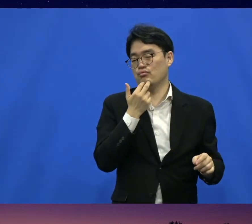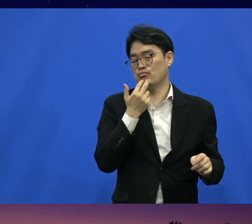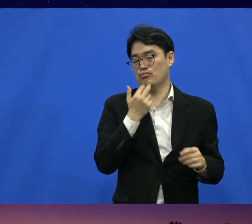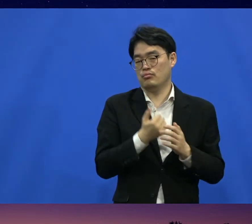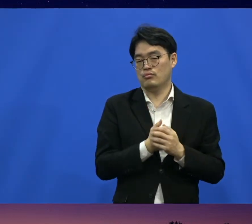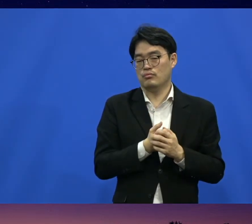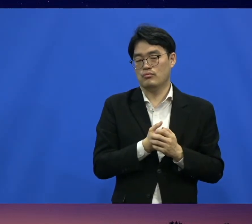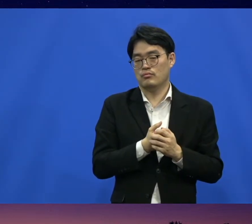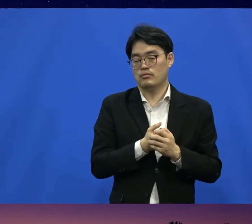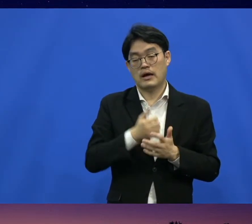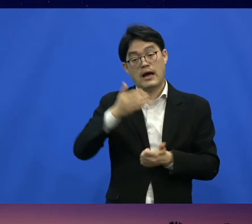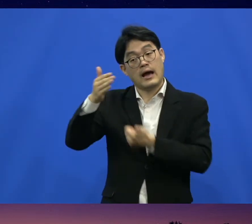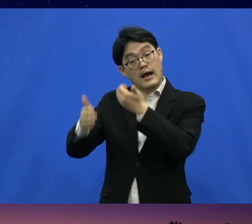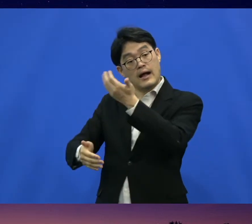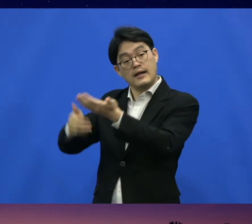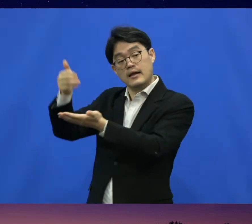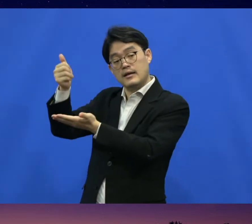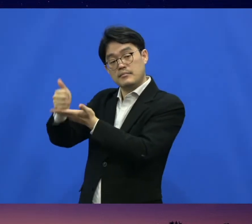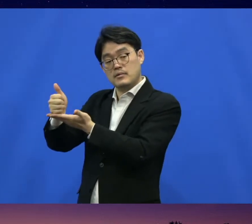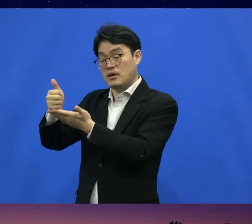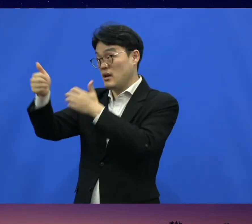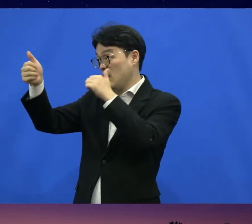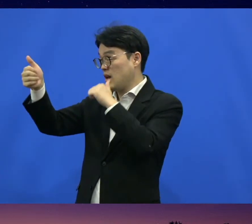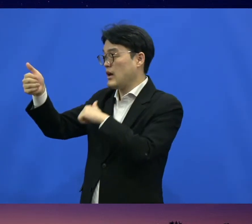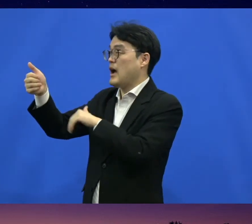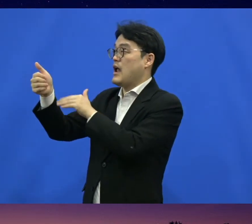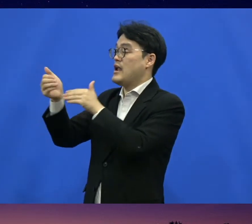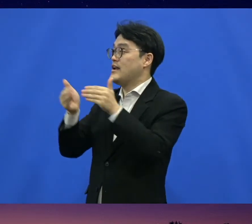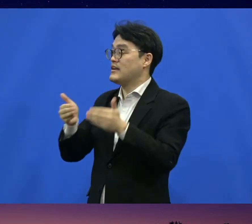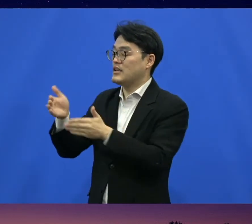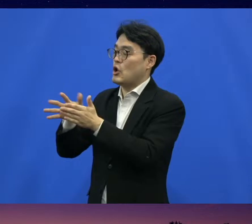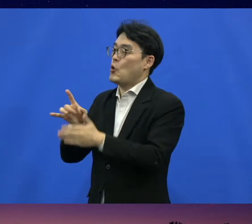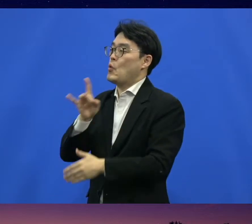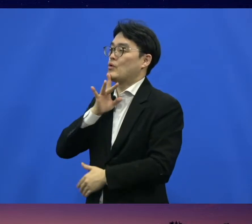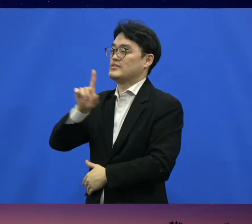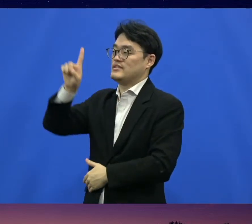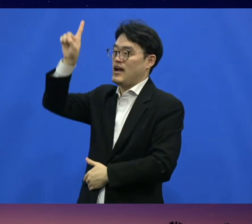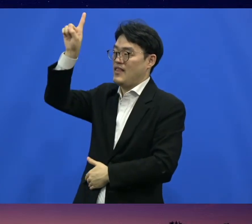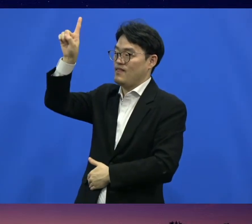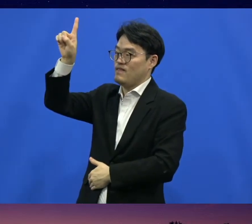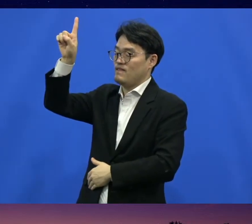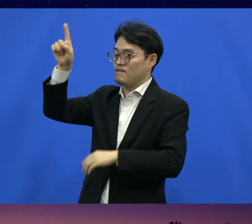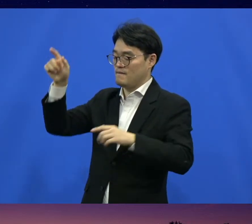우리는 하나님 앞으로 나아갈 수 있는 다른 길이 없어요. 오직 예수 그리스도.